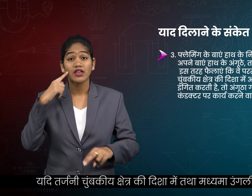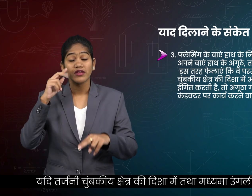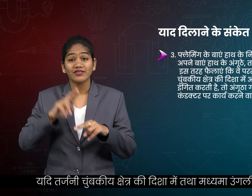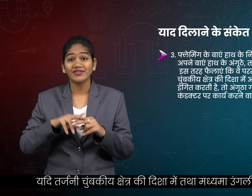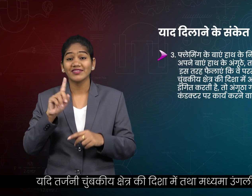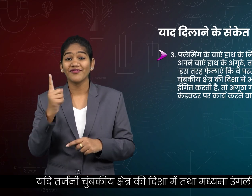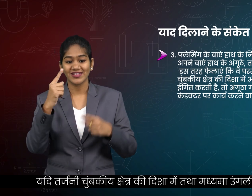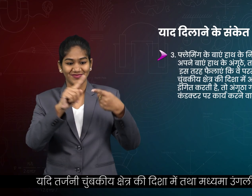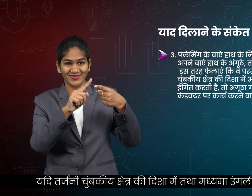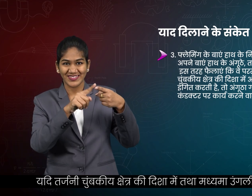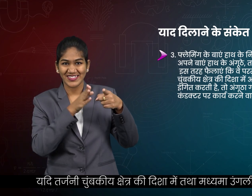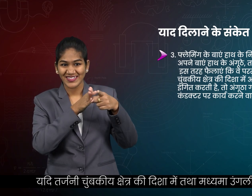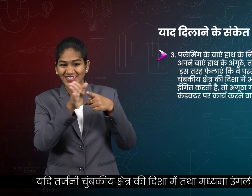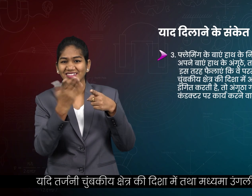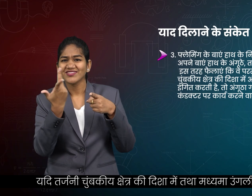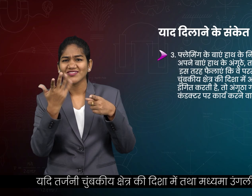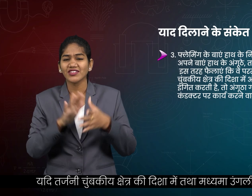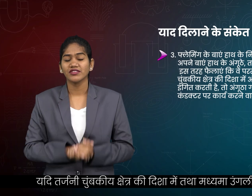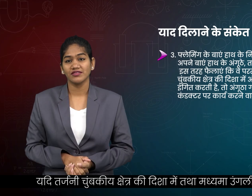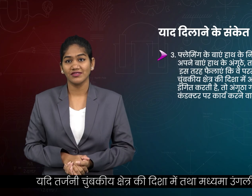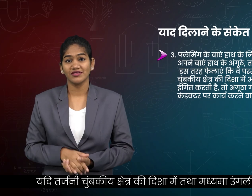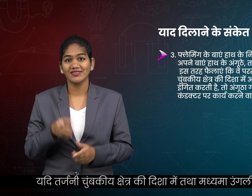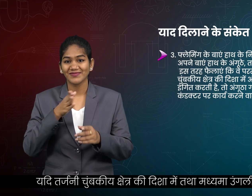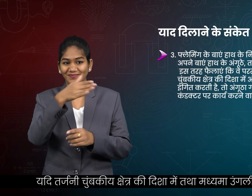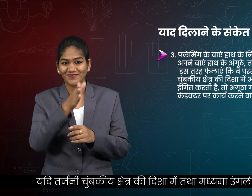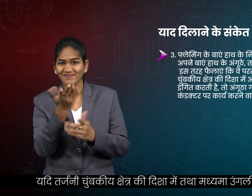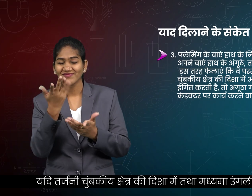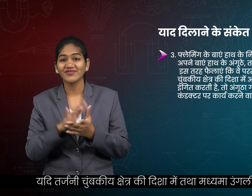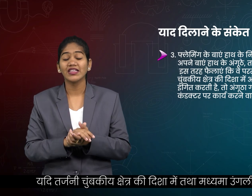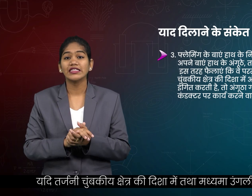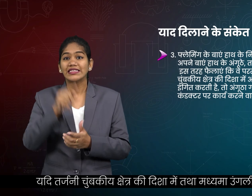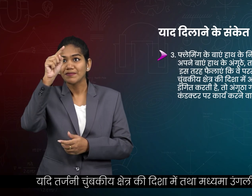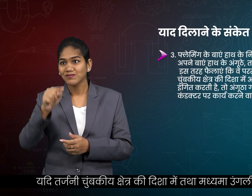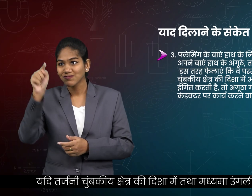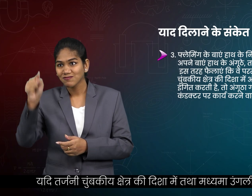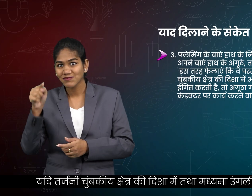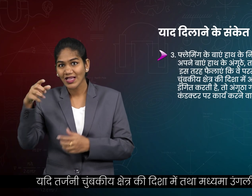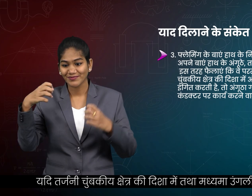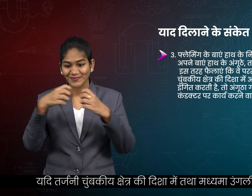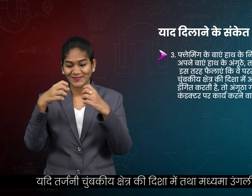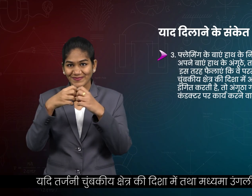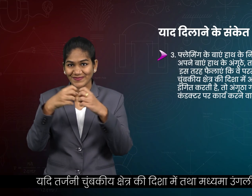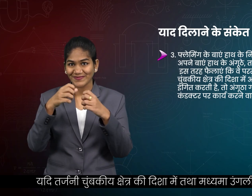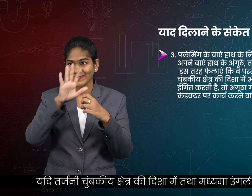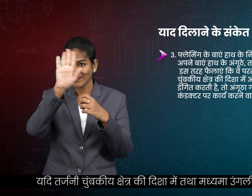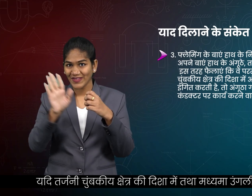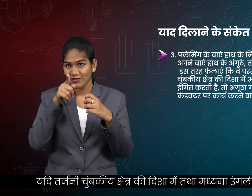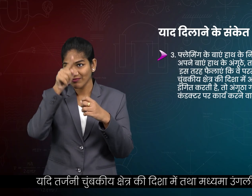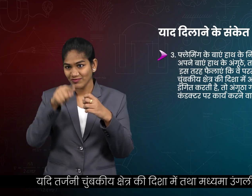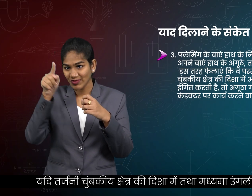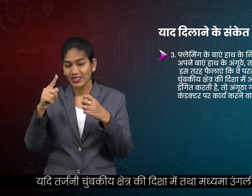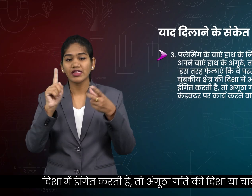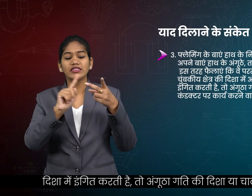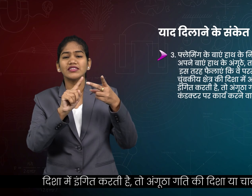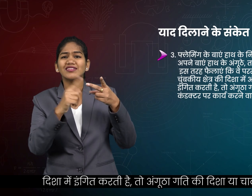यदि तर्जनी चुंबकीय क्षेत्र की दिशा में तथा मध्यमा उंगली विद्युत